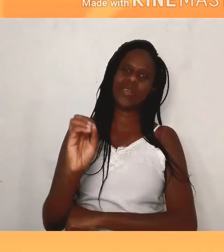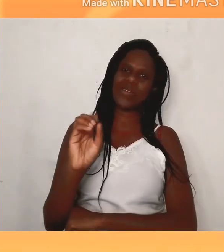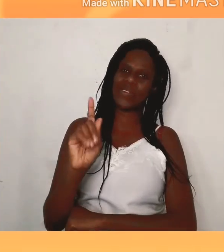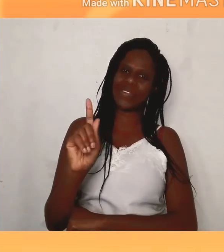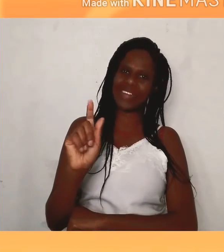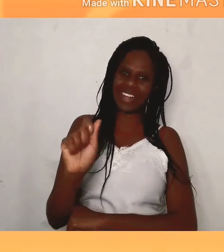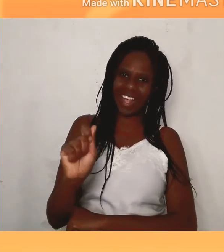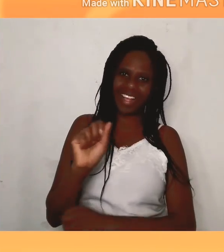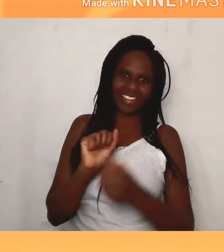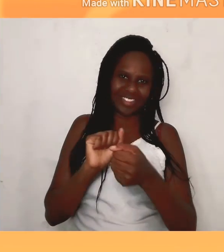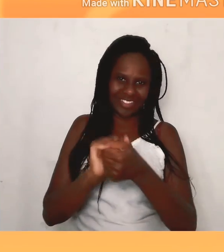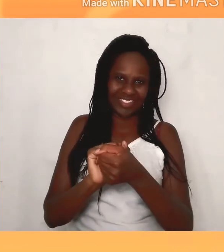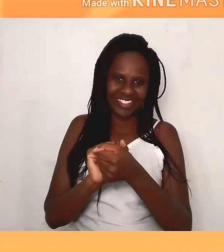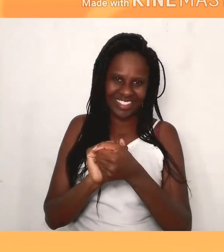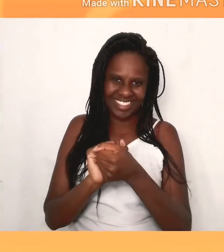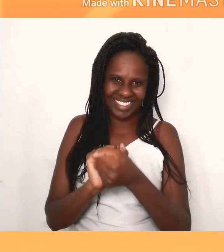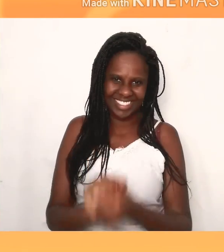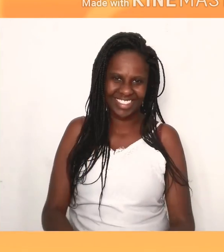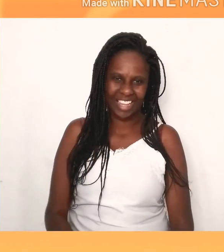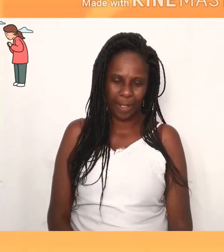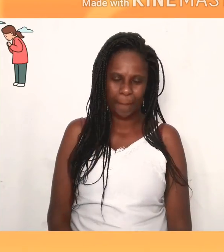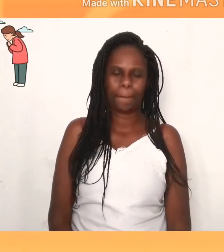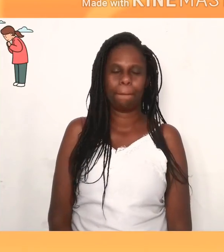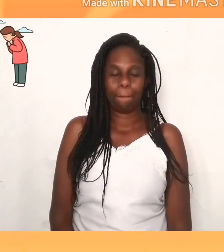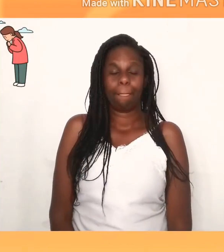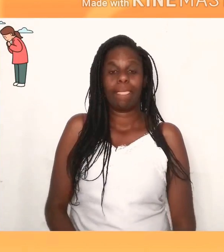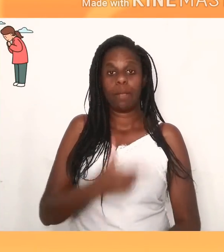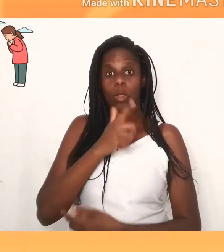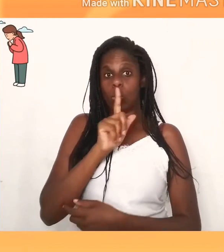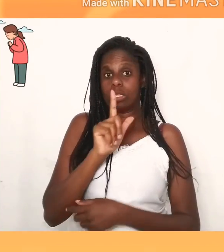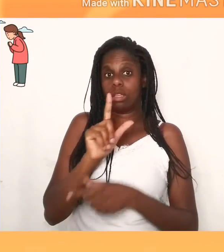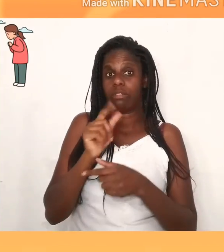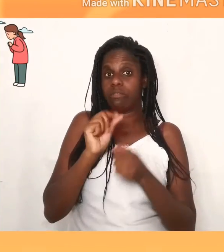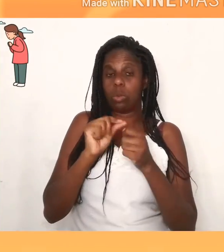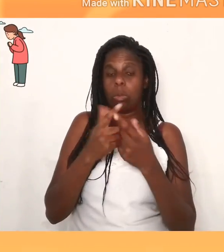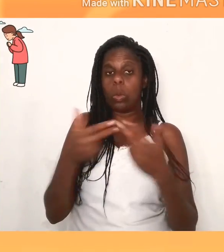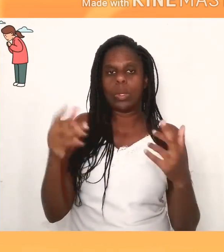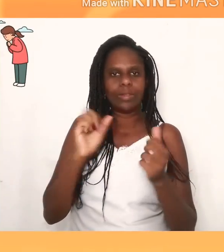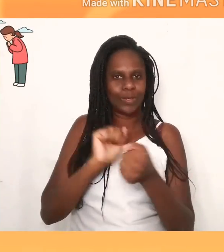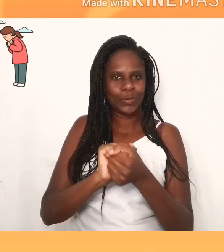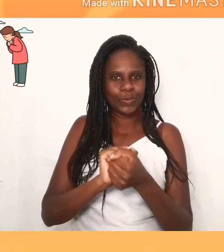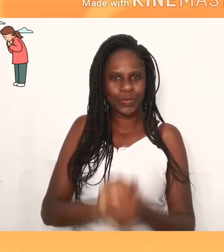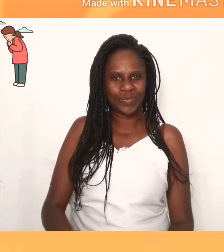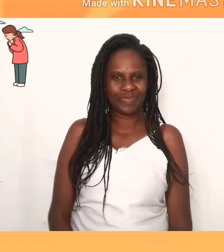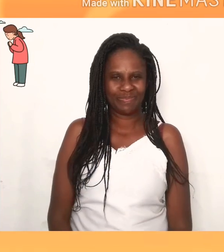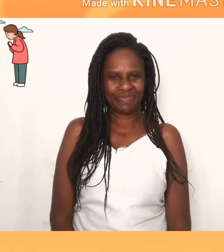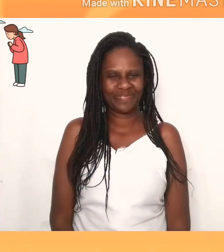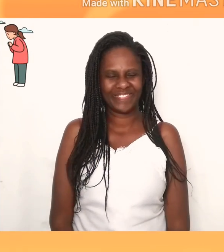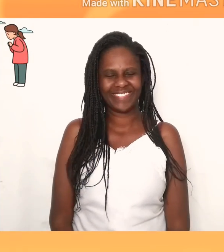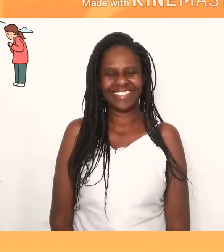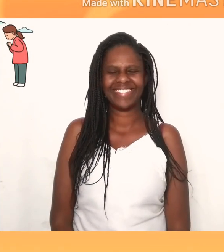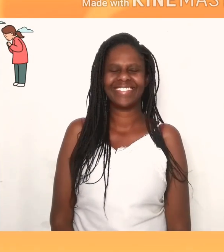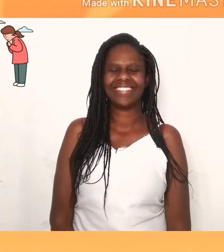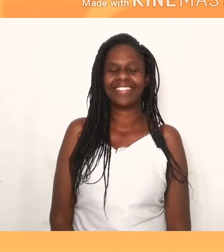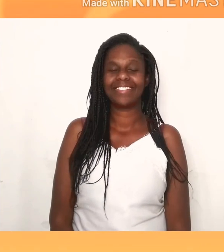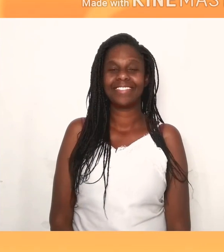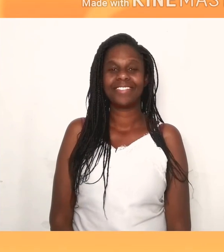de fato, né? E praticar o yoga juntos, né? A gente possa desenvolver alguma coisa juntos.